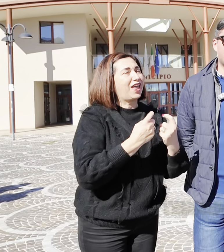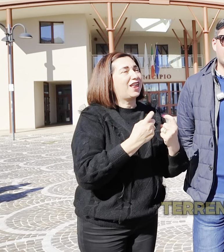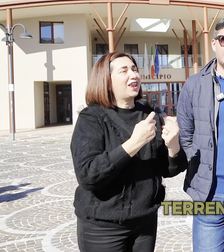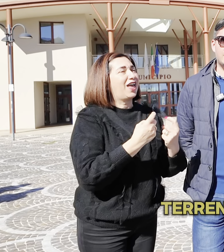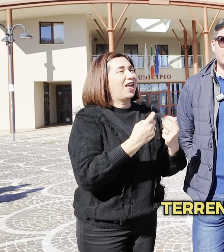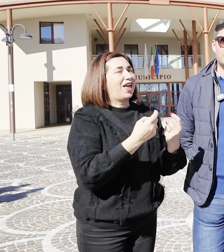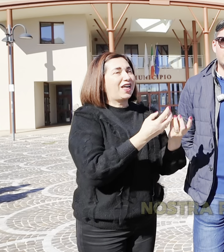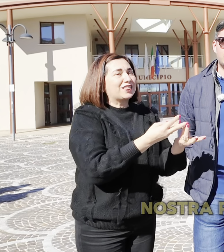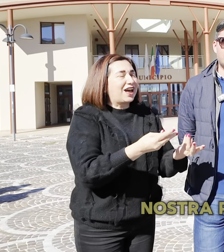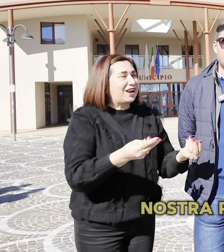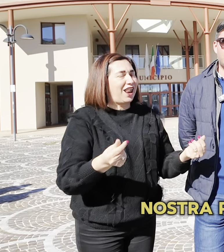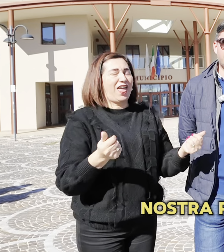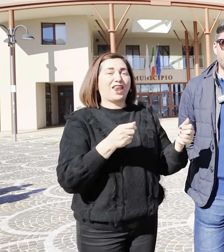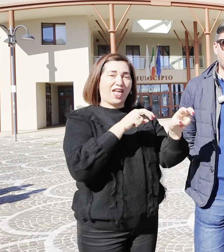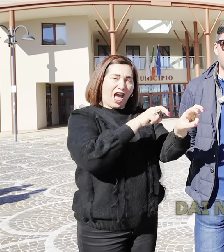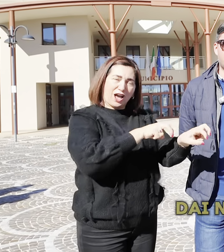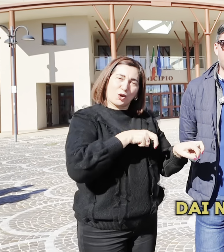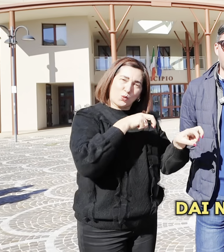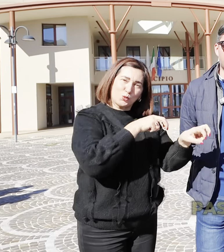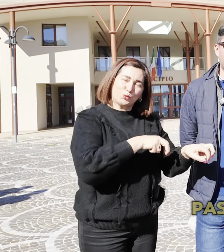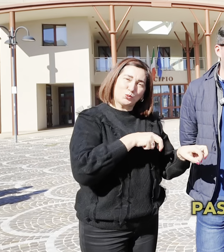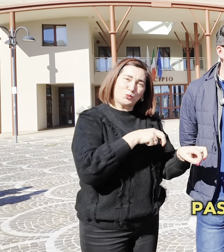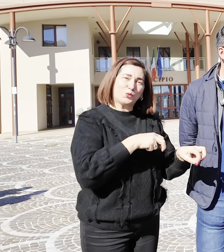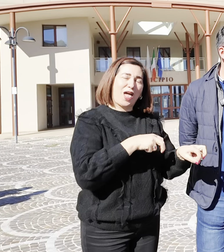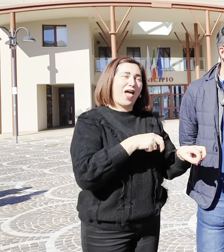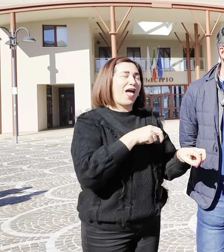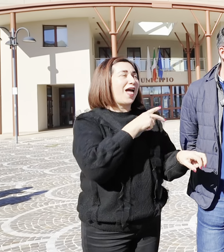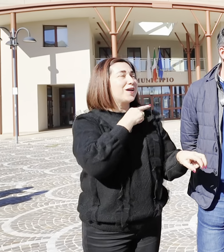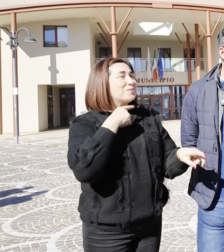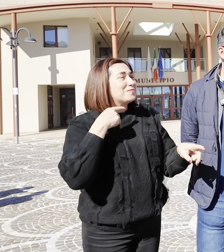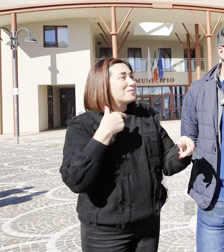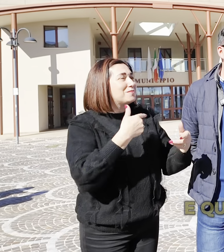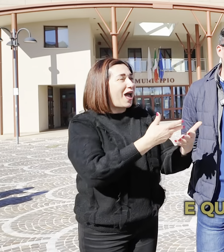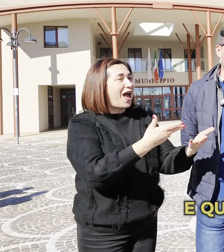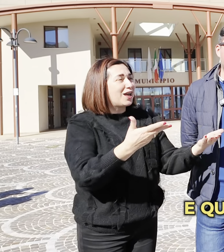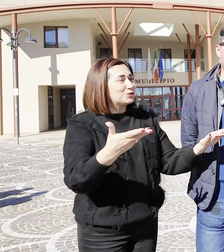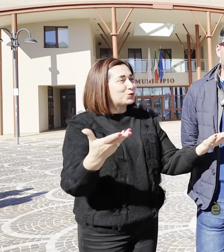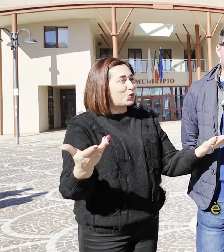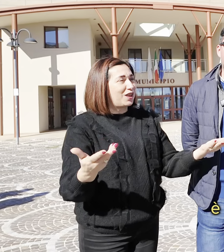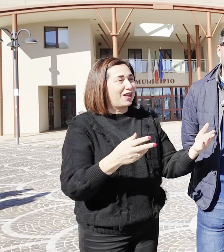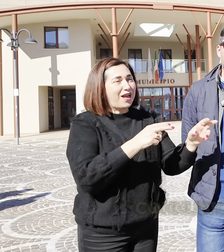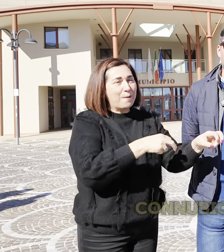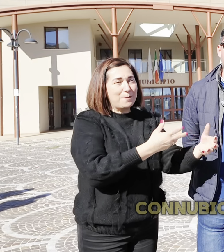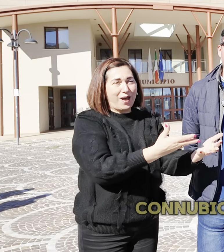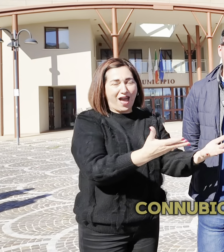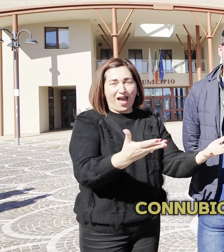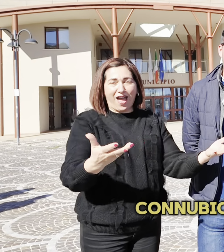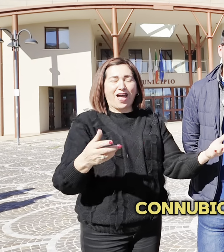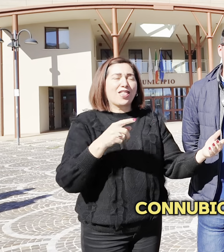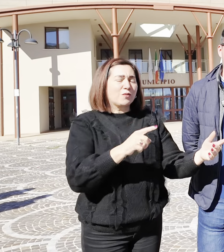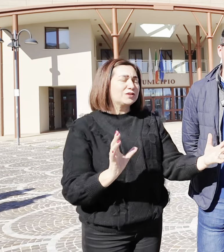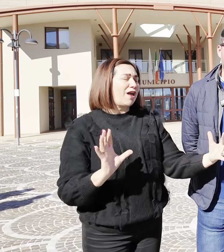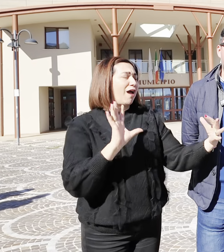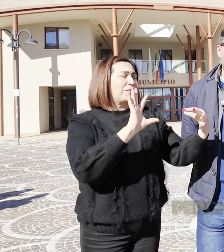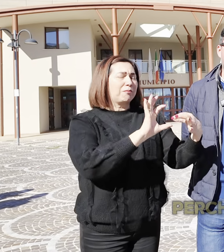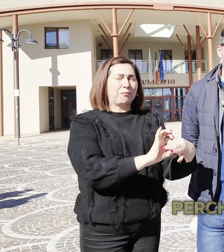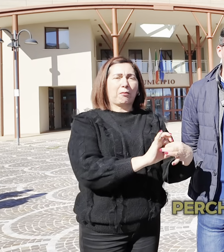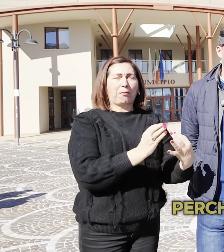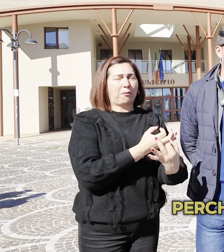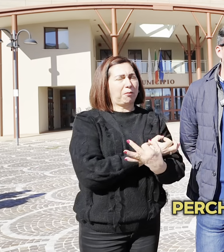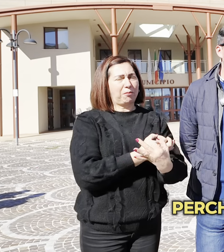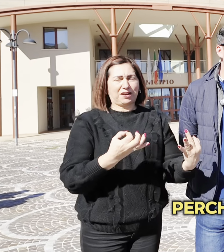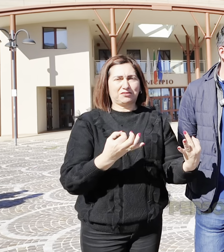nostri terreni, dalla nostra agricoltura, dai nostri pascoli. E questo è un connubio perfetto,